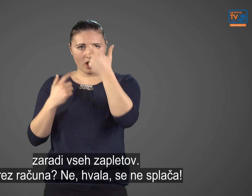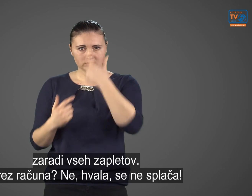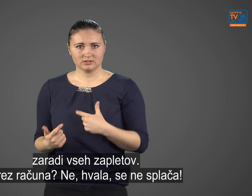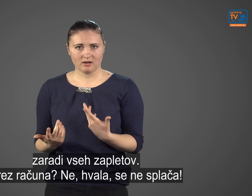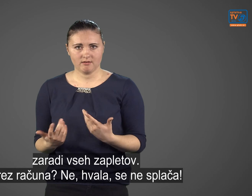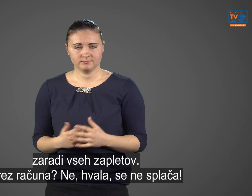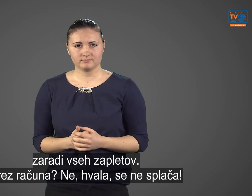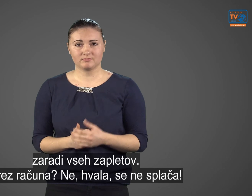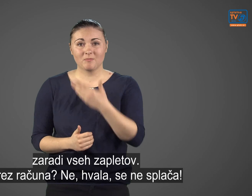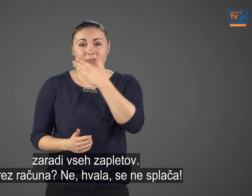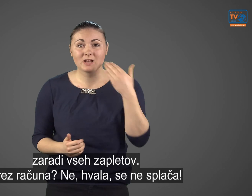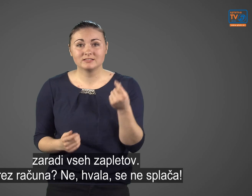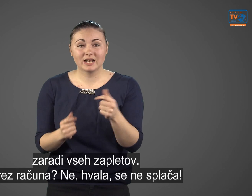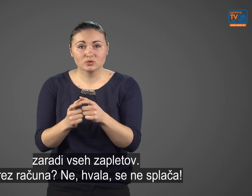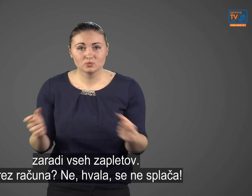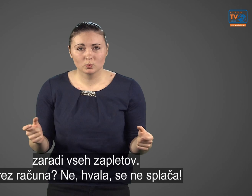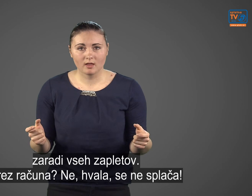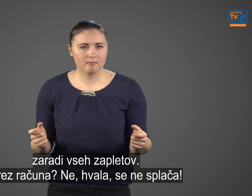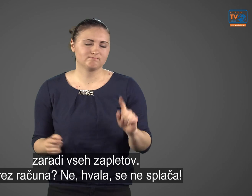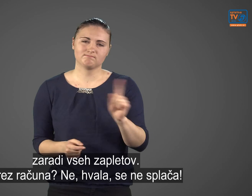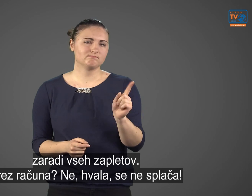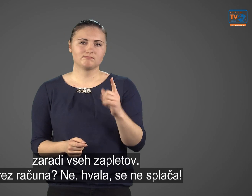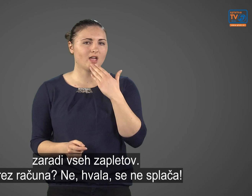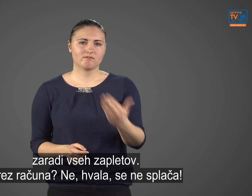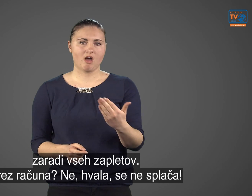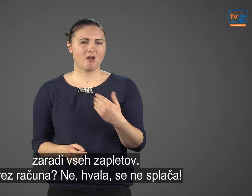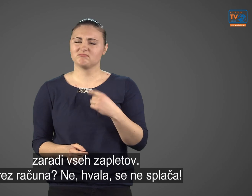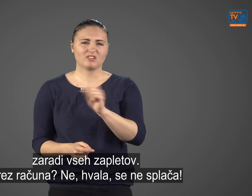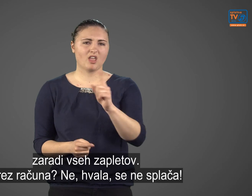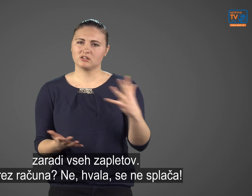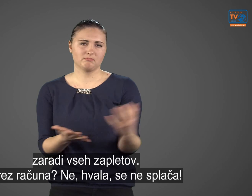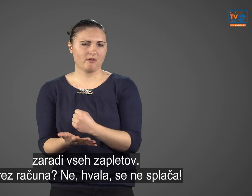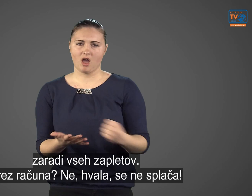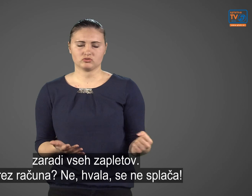Brez računa? Ne hvala, se ne splača.